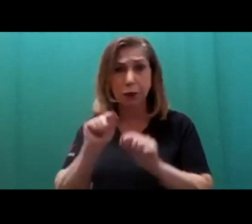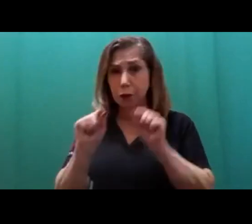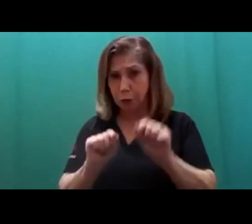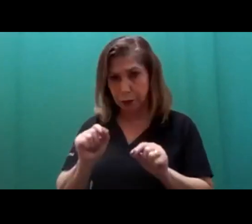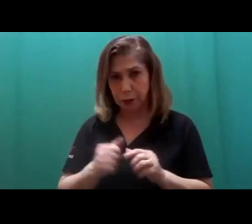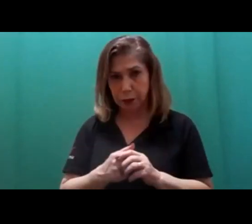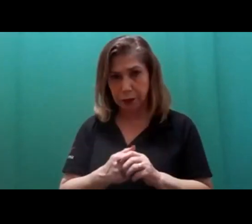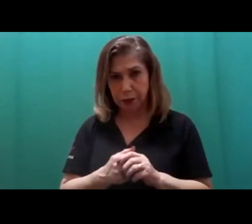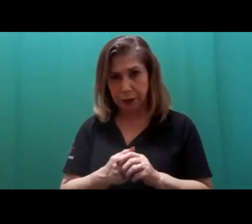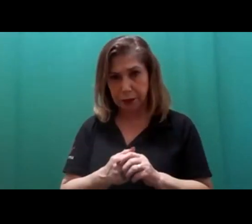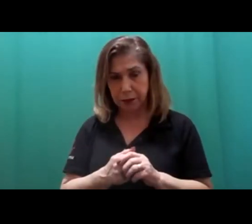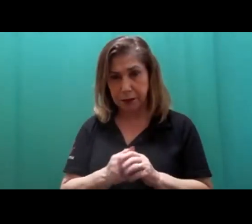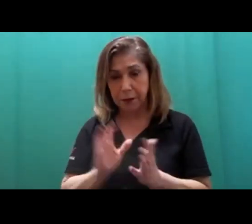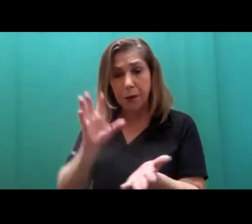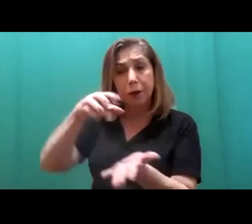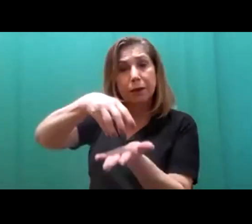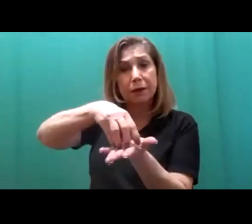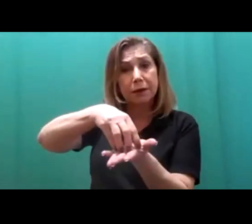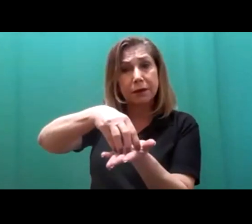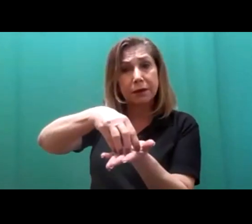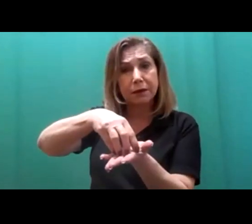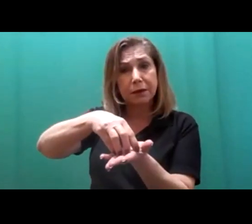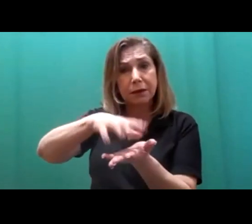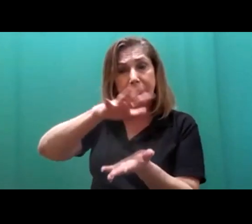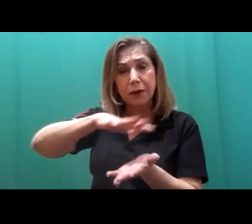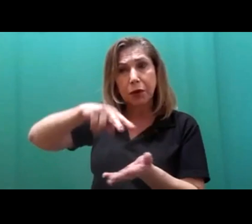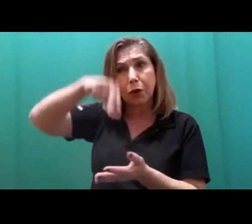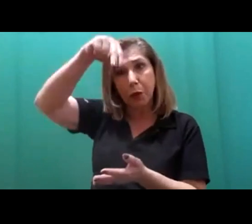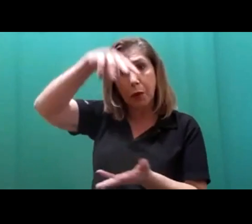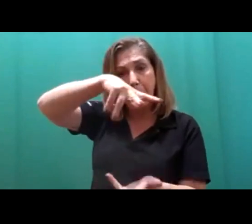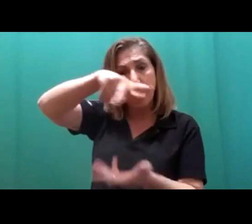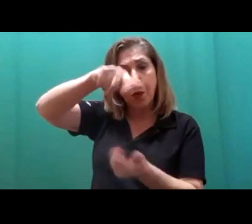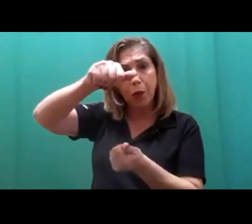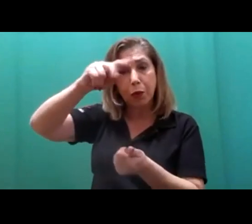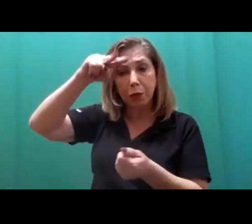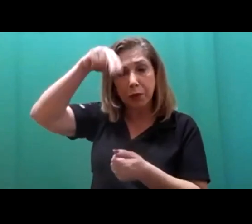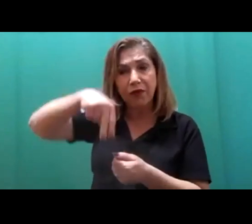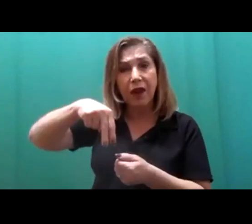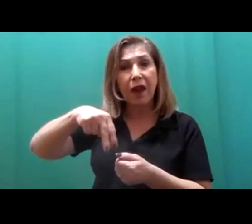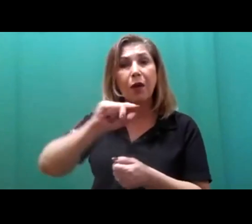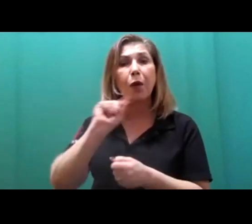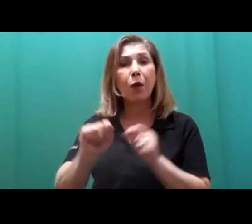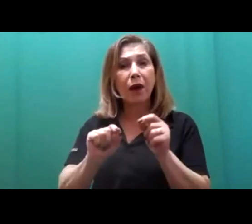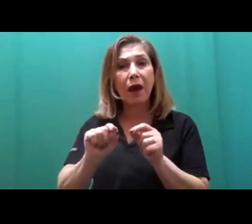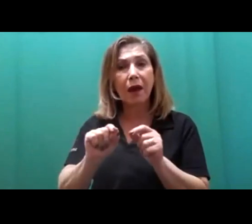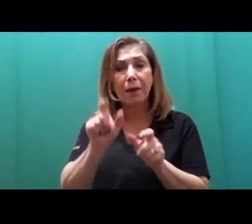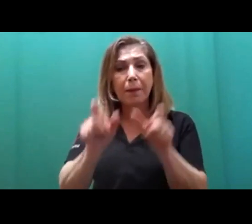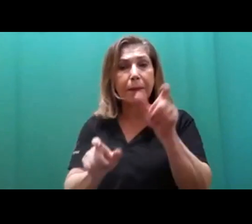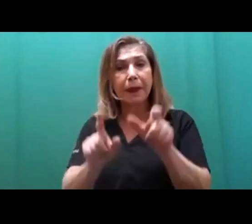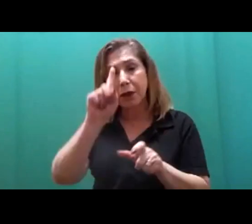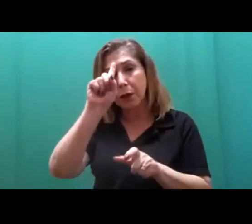uma centralidade do norte global que enxerga o sul global a partir de um ideal